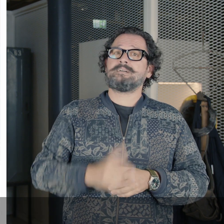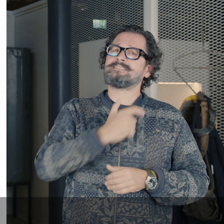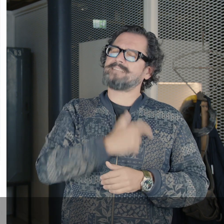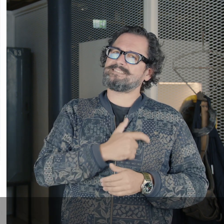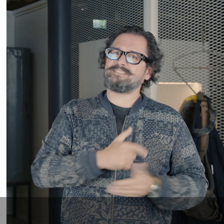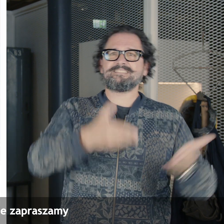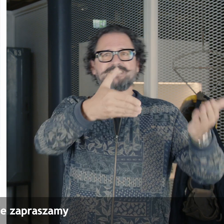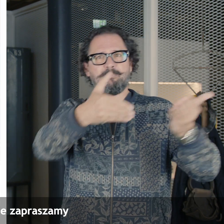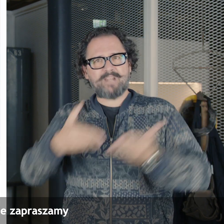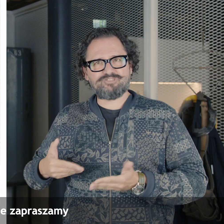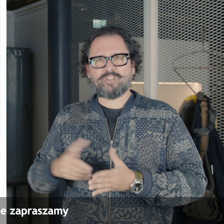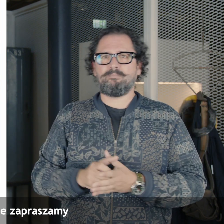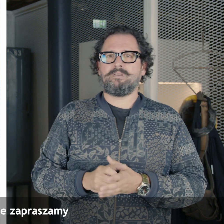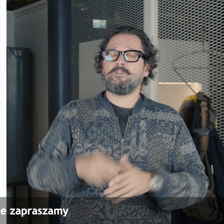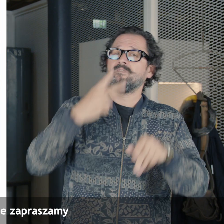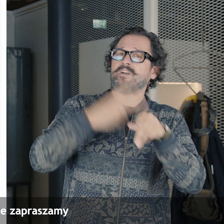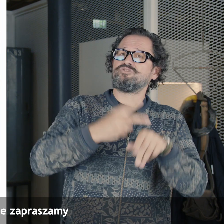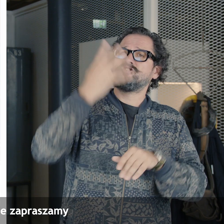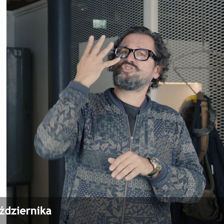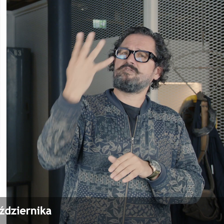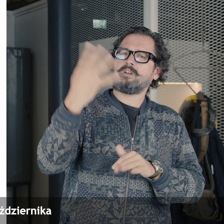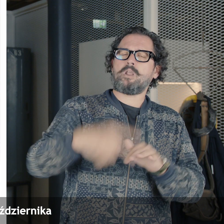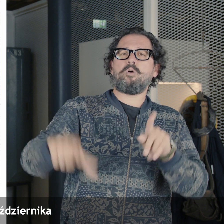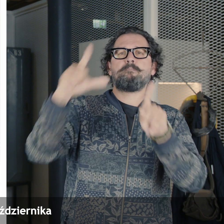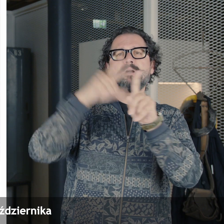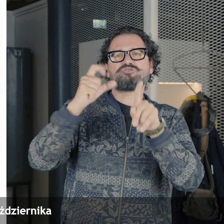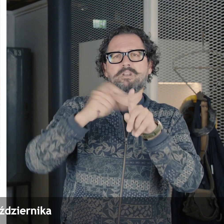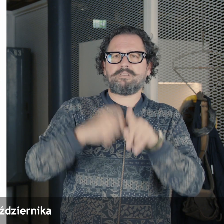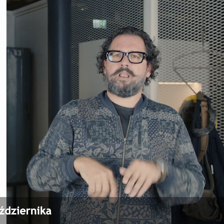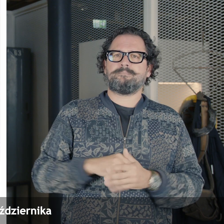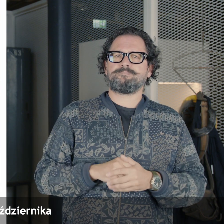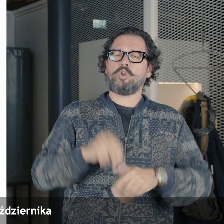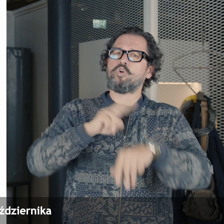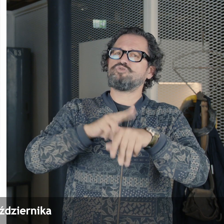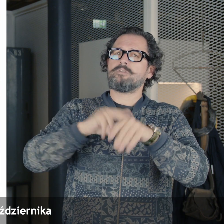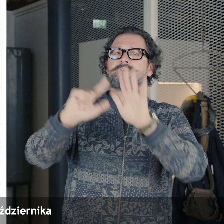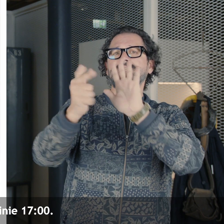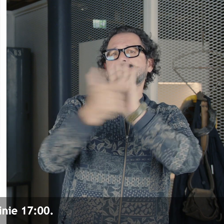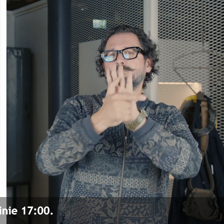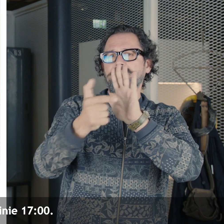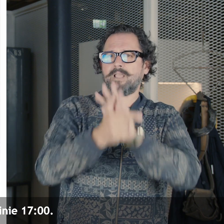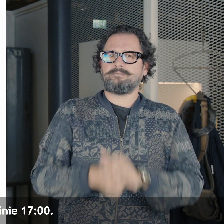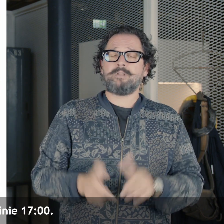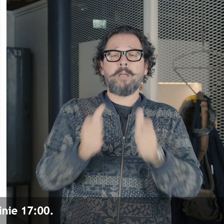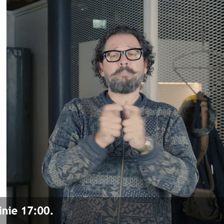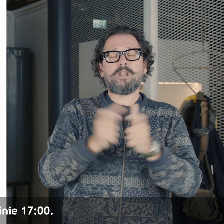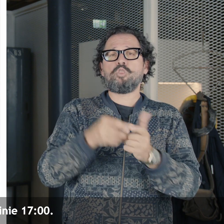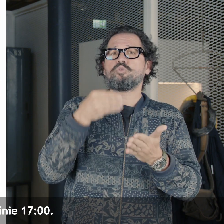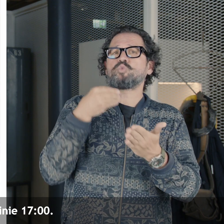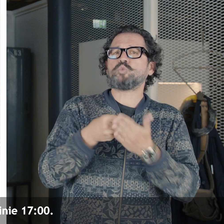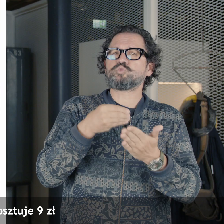rozwinęły Serdecznie zapraszamy 24 października o godzinie